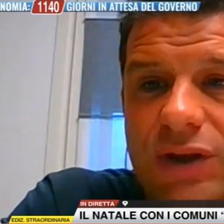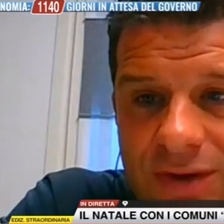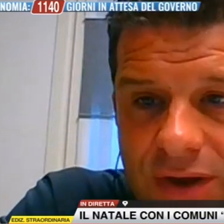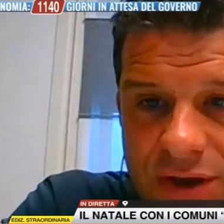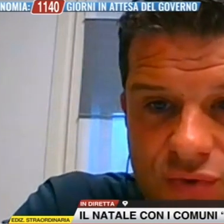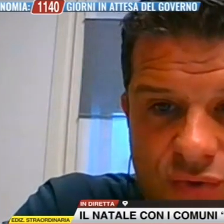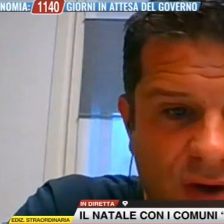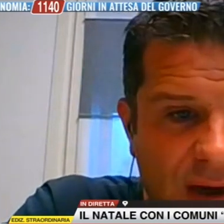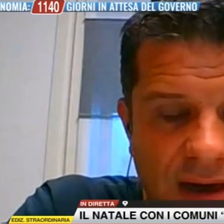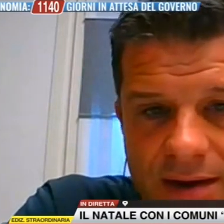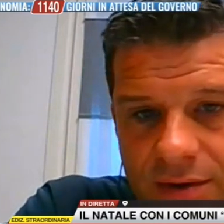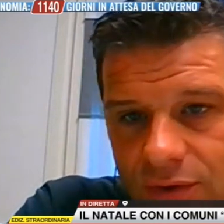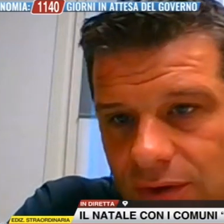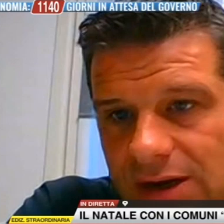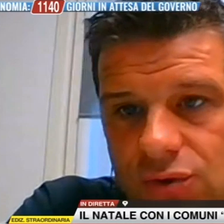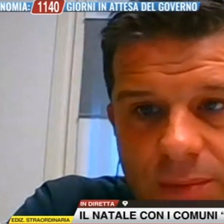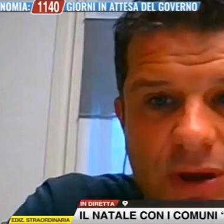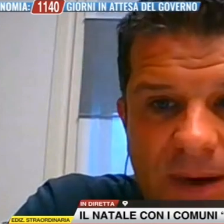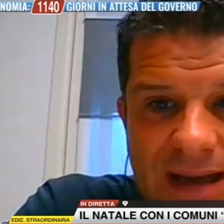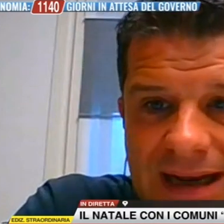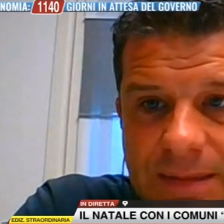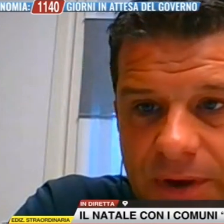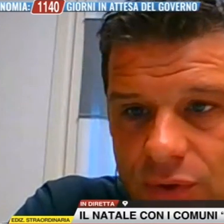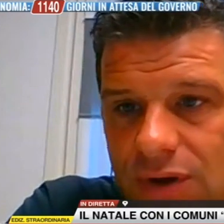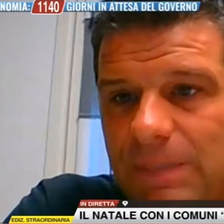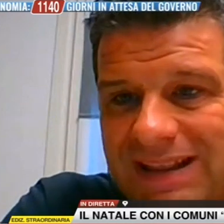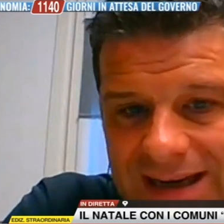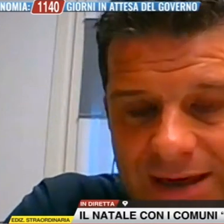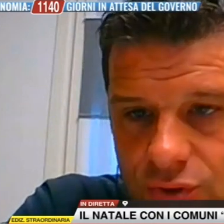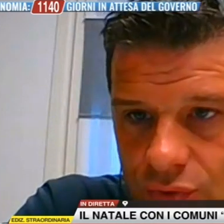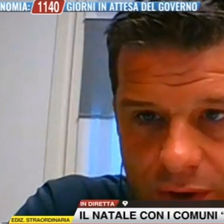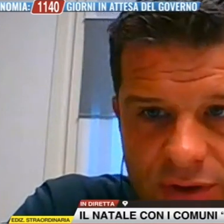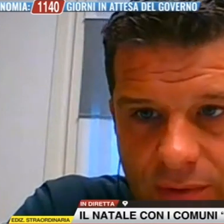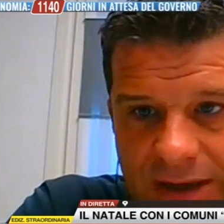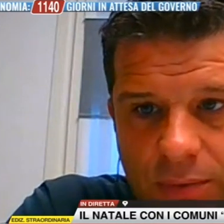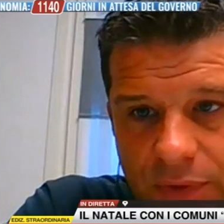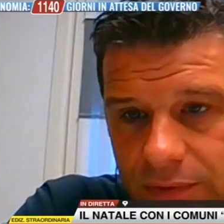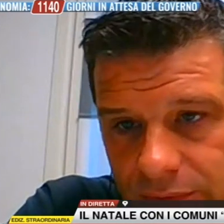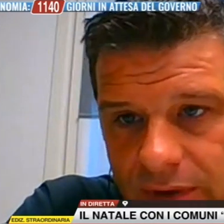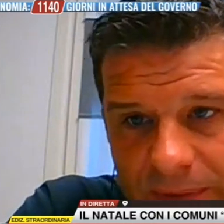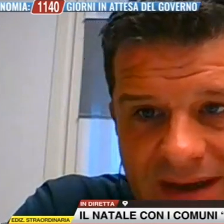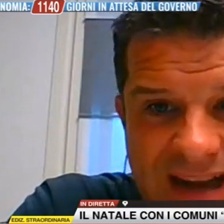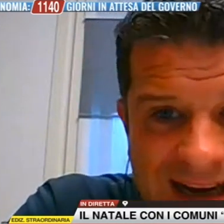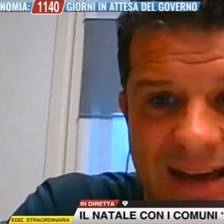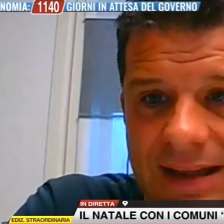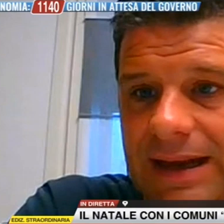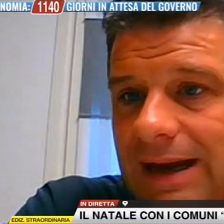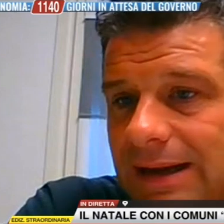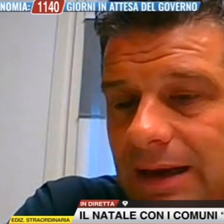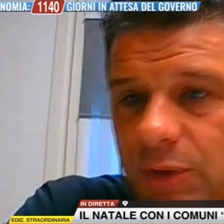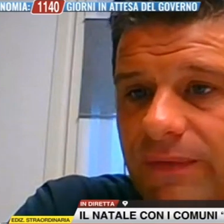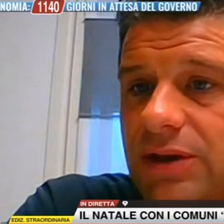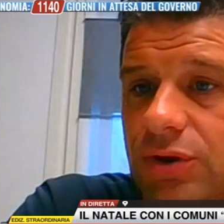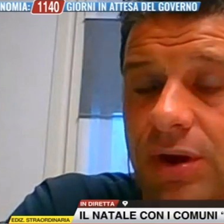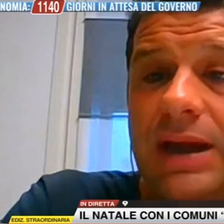stato votato da nessuno, non ha nessun tipo di appartenenza, per cui non appartiene a nessuno in questo momento, proprio non appartiene neanche agli italiani,